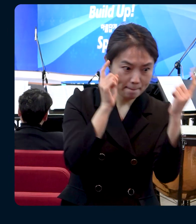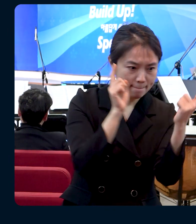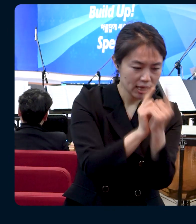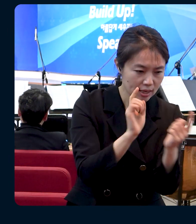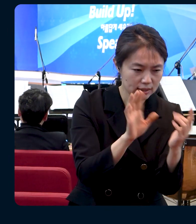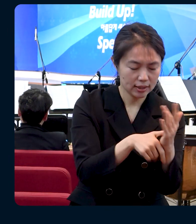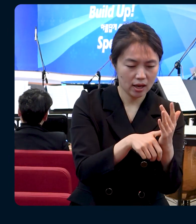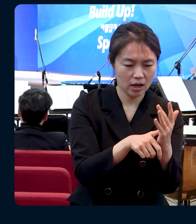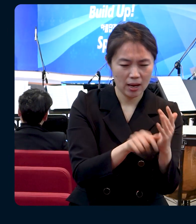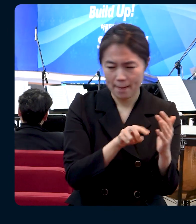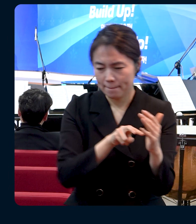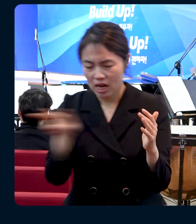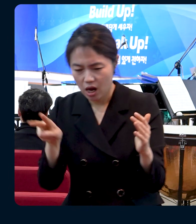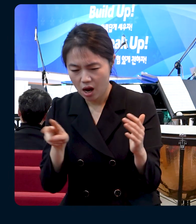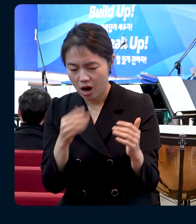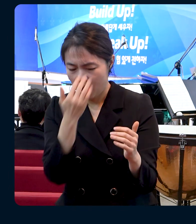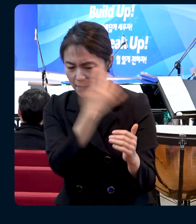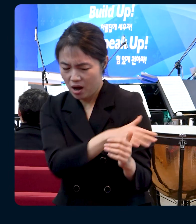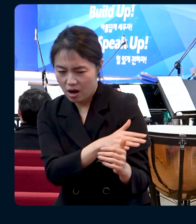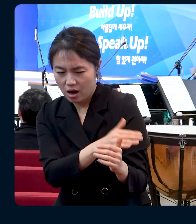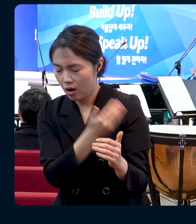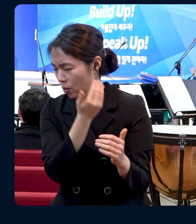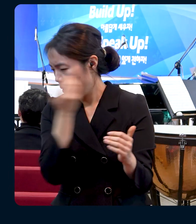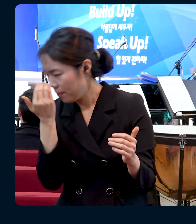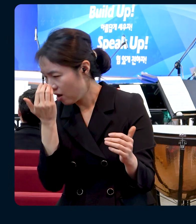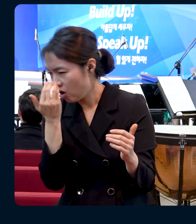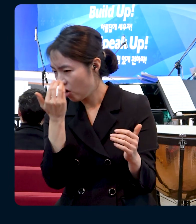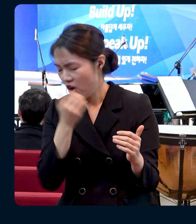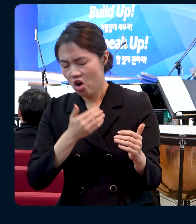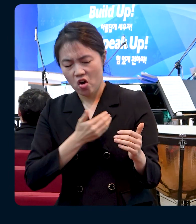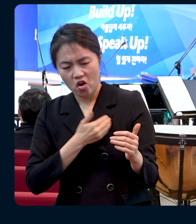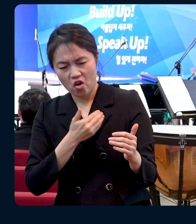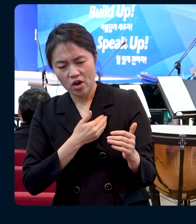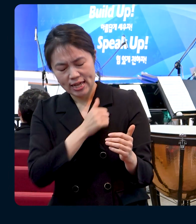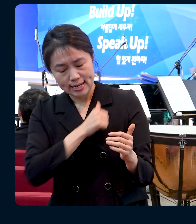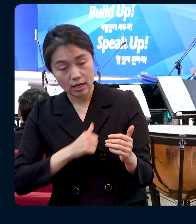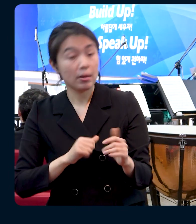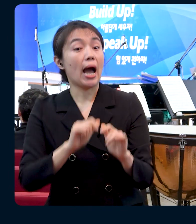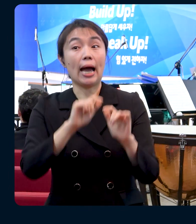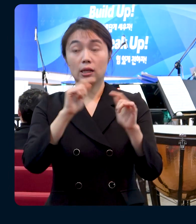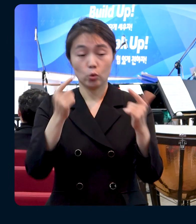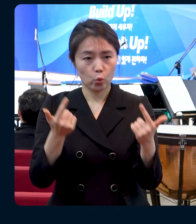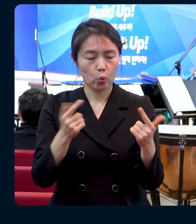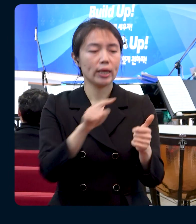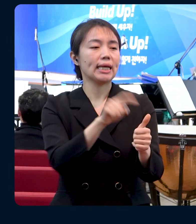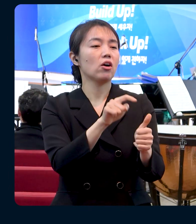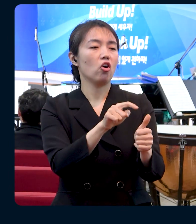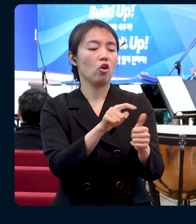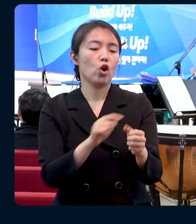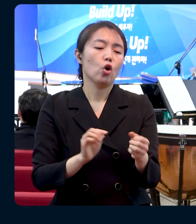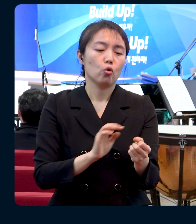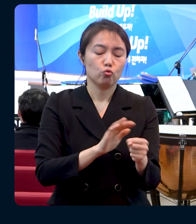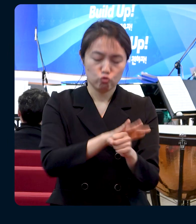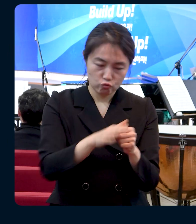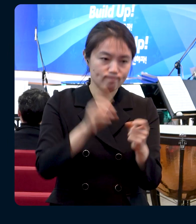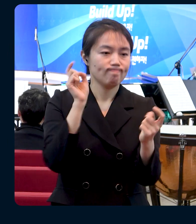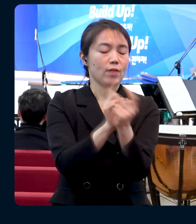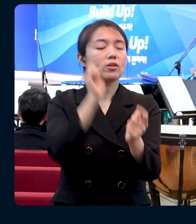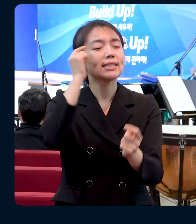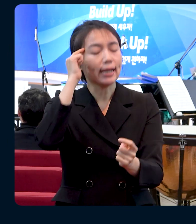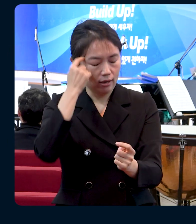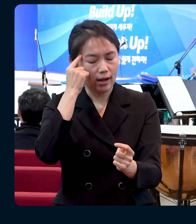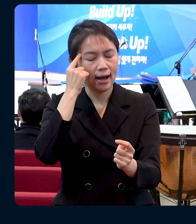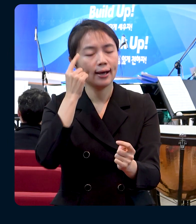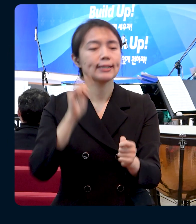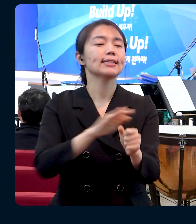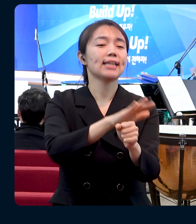피하거나 숨거나 도망하거나 그저 견디는 것이 아니라 오히려 그것을 운명으로 알고 사랑하는 것이다.